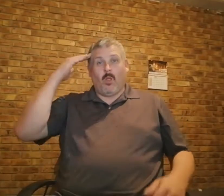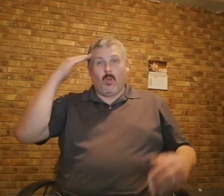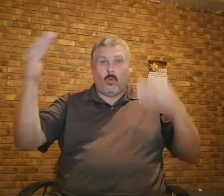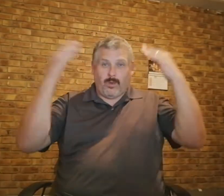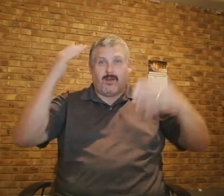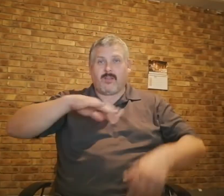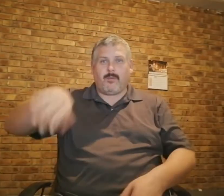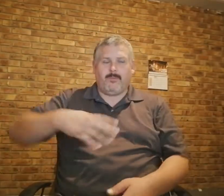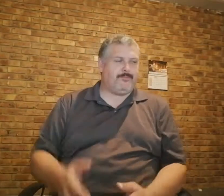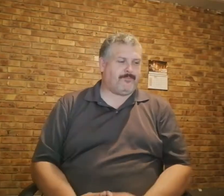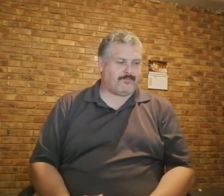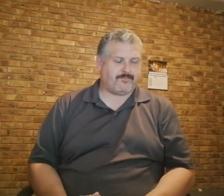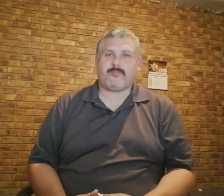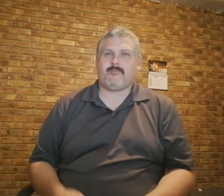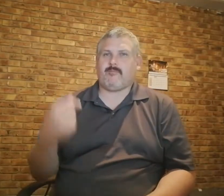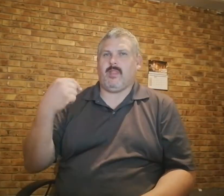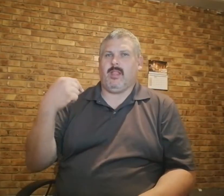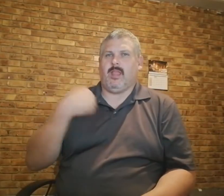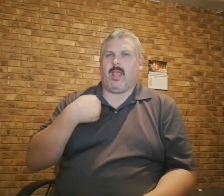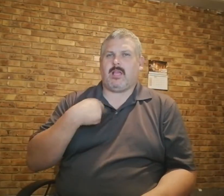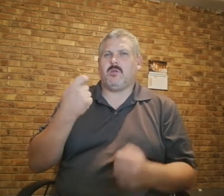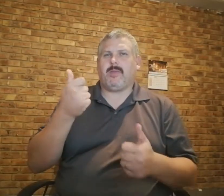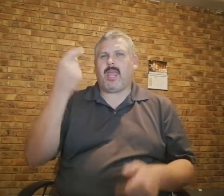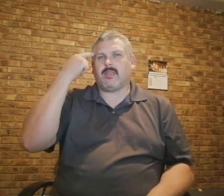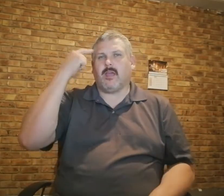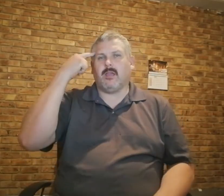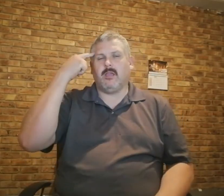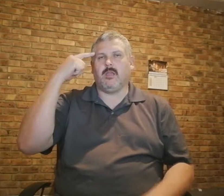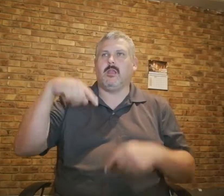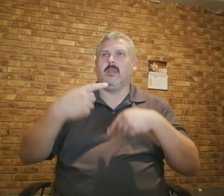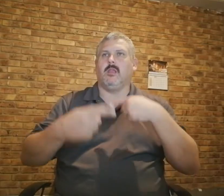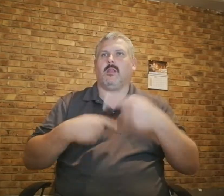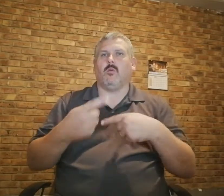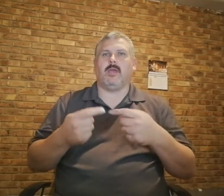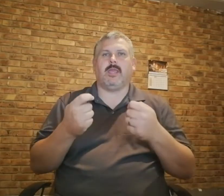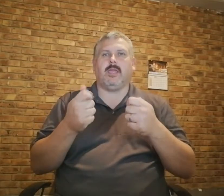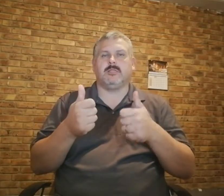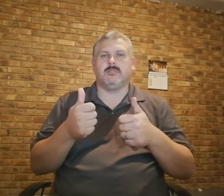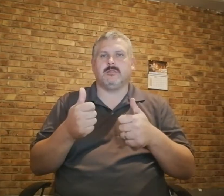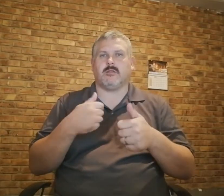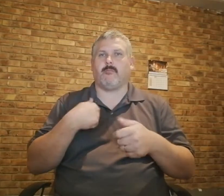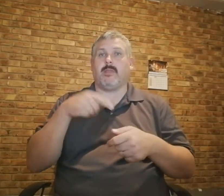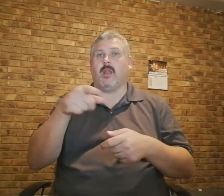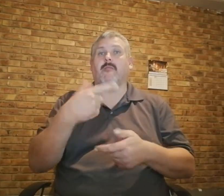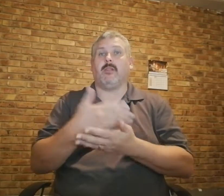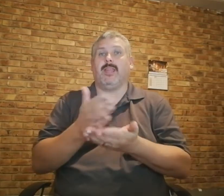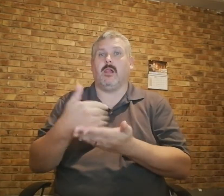Goeie naand amal, ek het soe bietie gedank oor iets dat ek met julle wil deel.